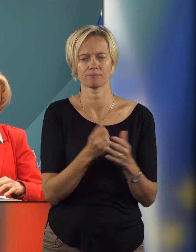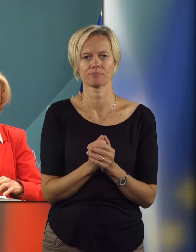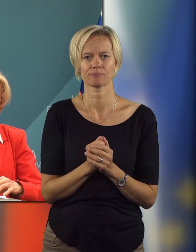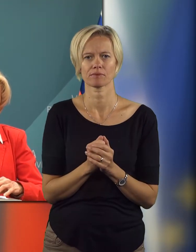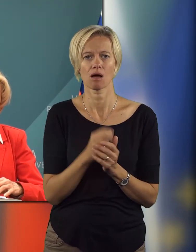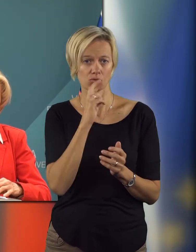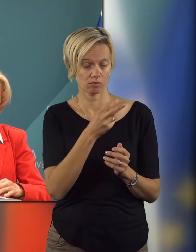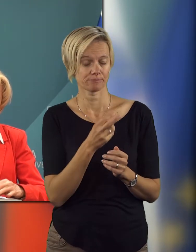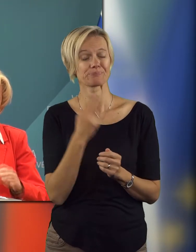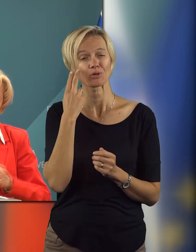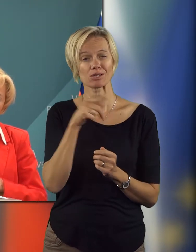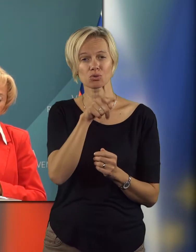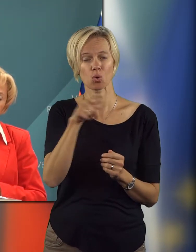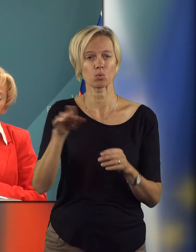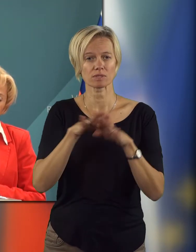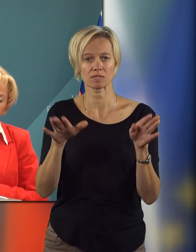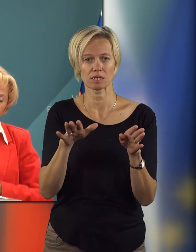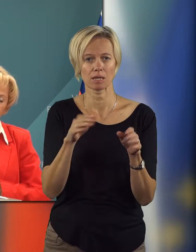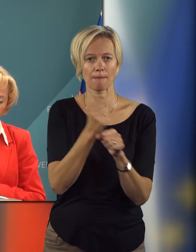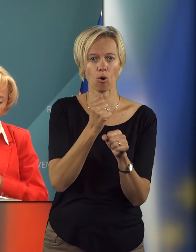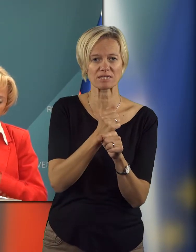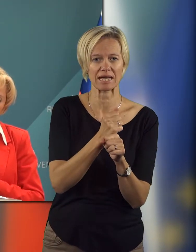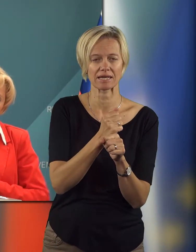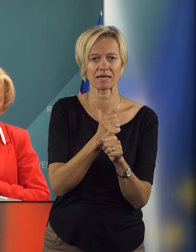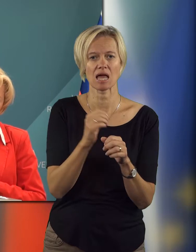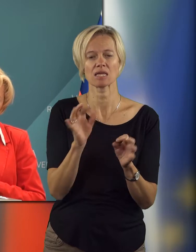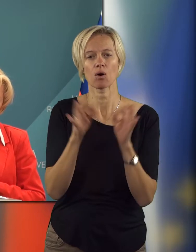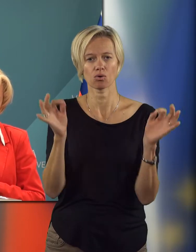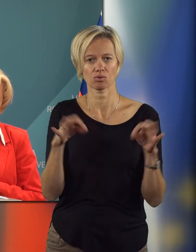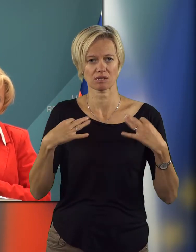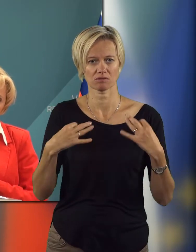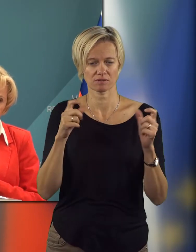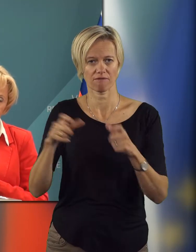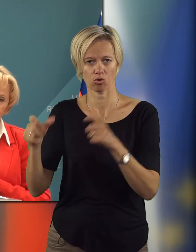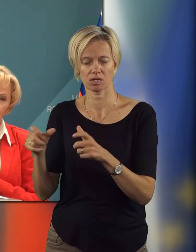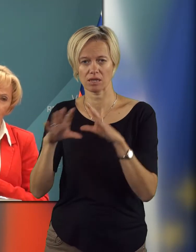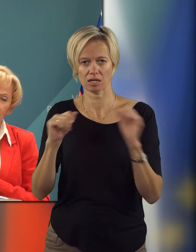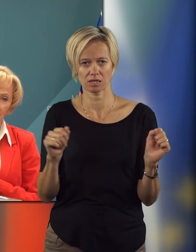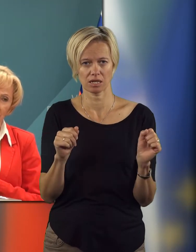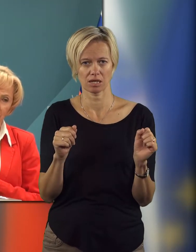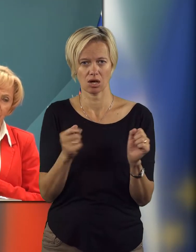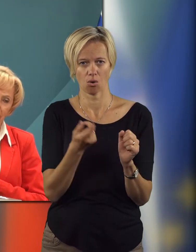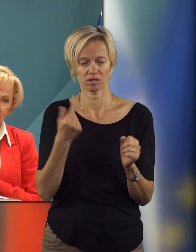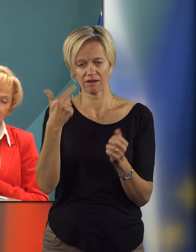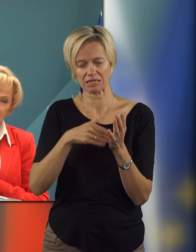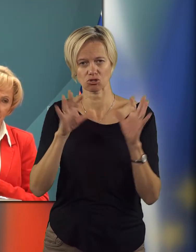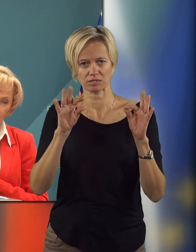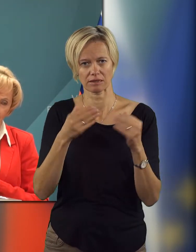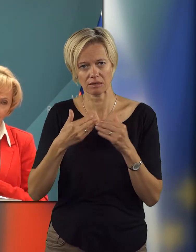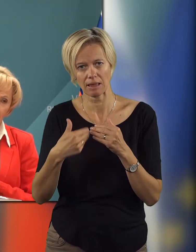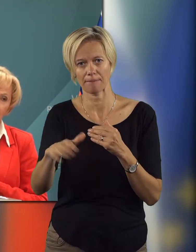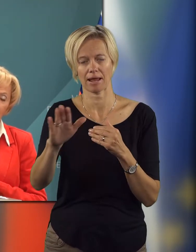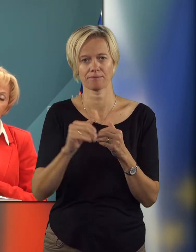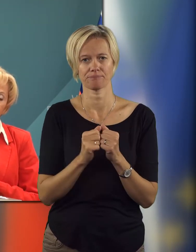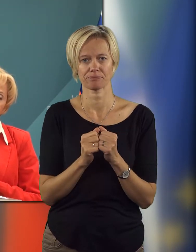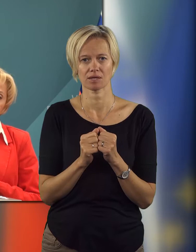Glejte, to so vsi posegi, ki so jih javno-zdravstveni zavodi naredili od leta 2010